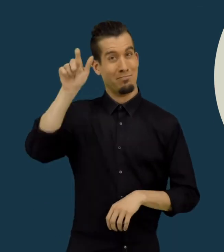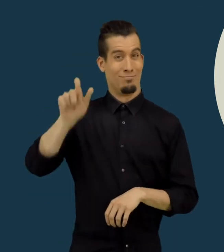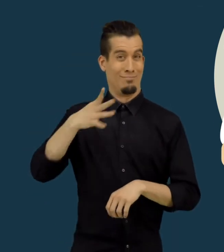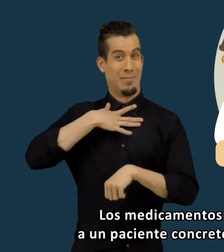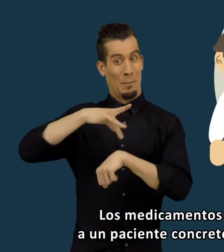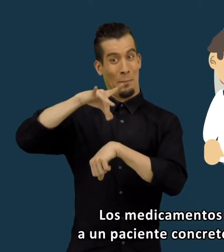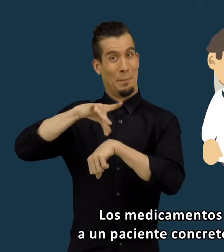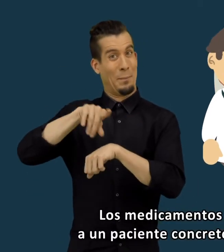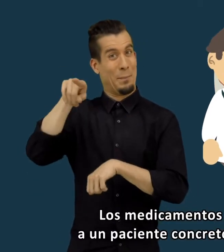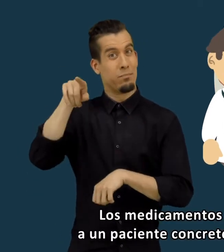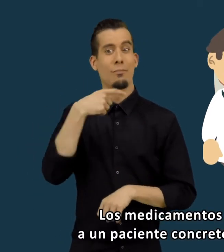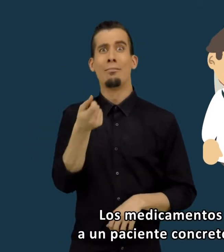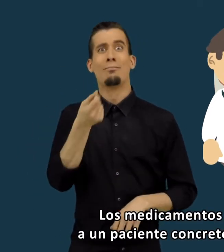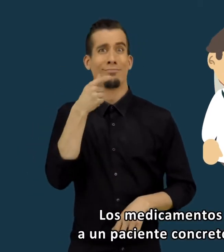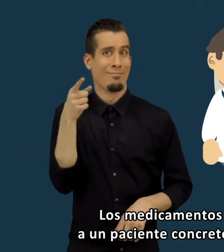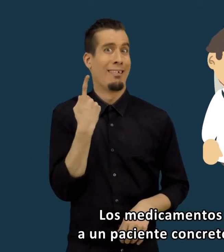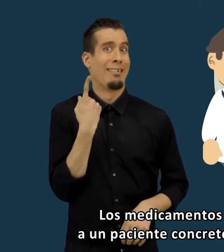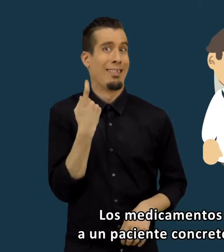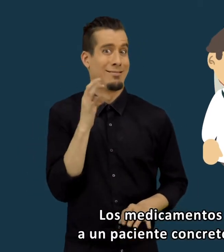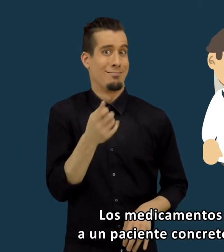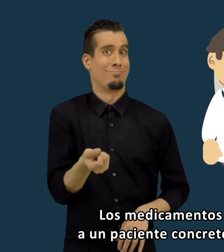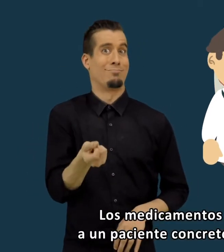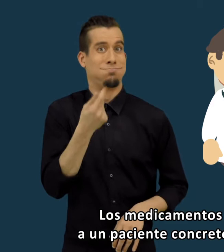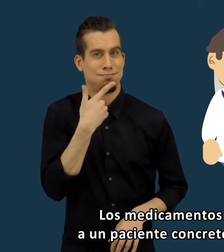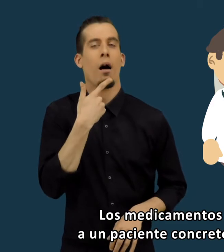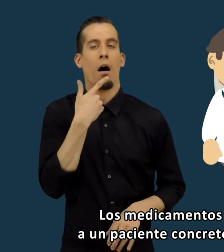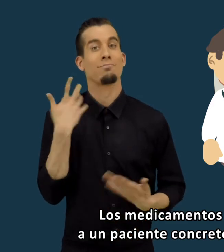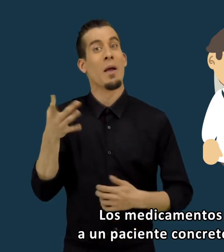Los medicamentos se recetan a un paciente en concreto.